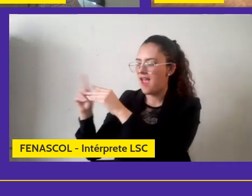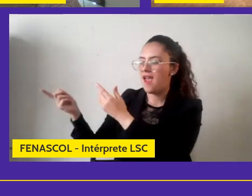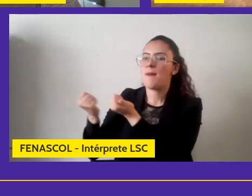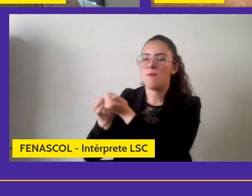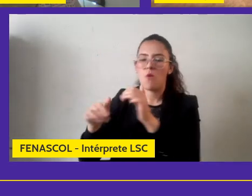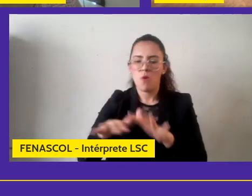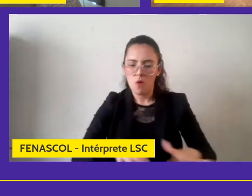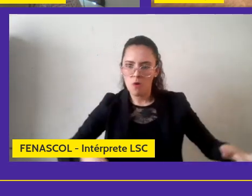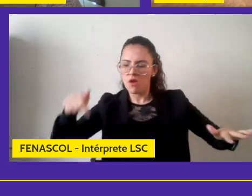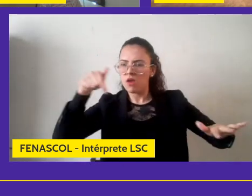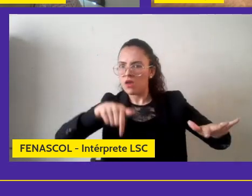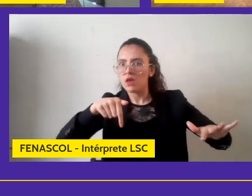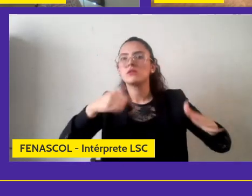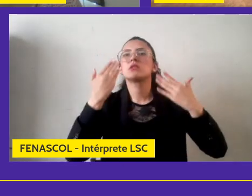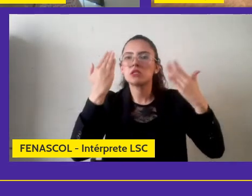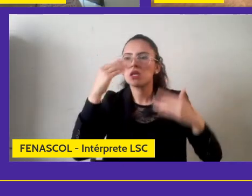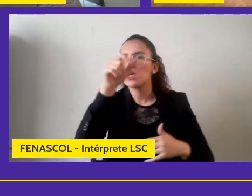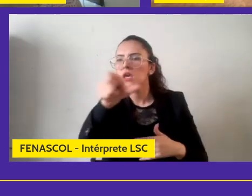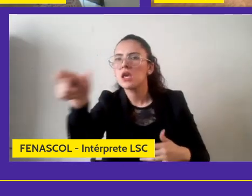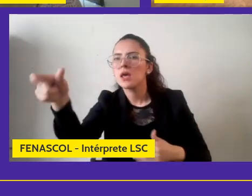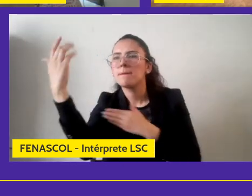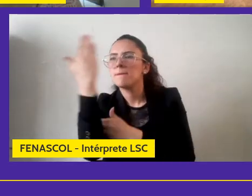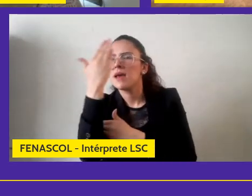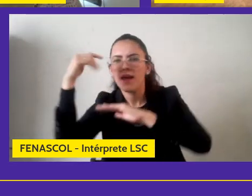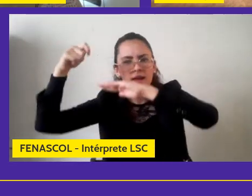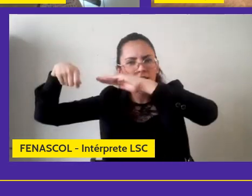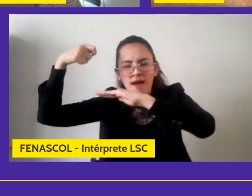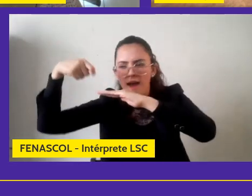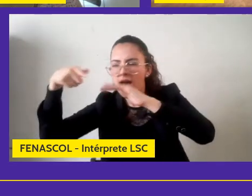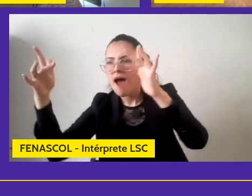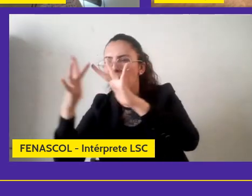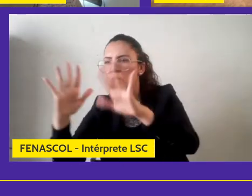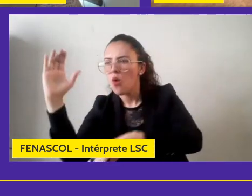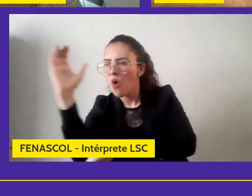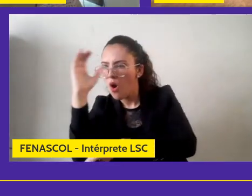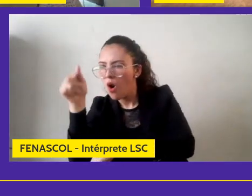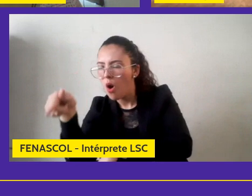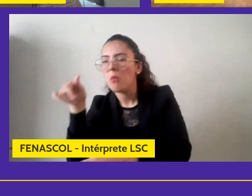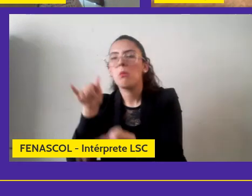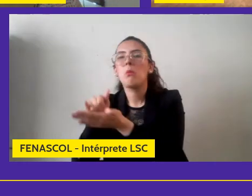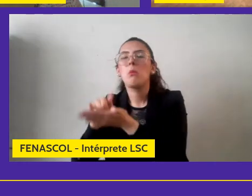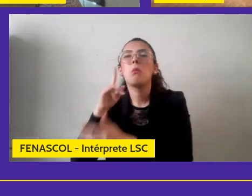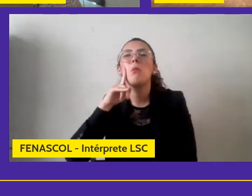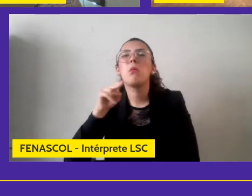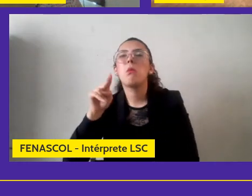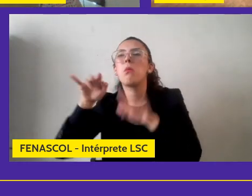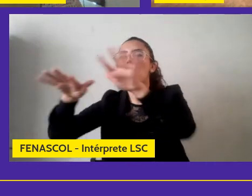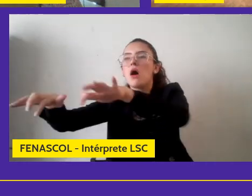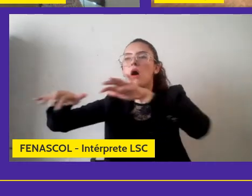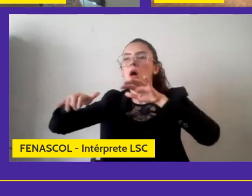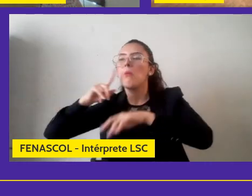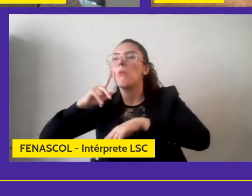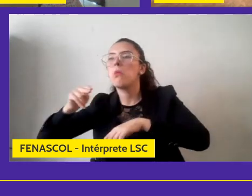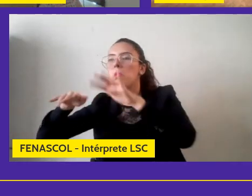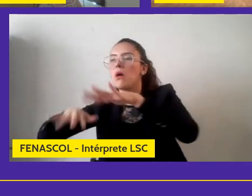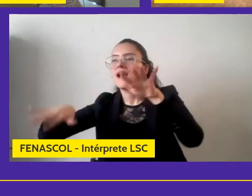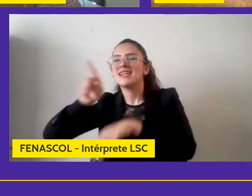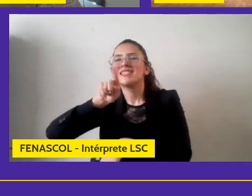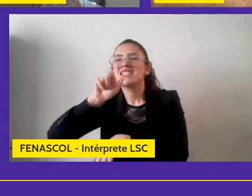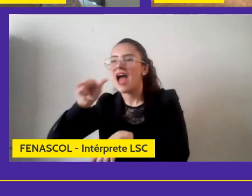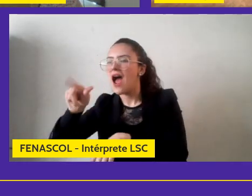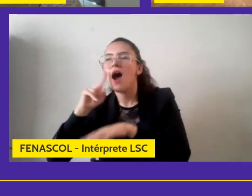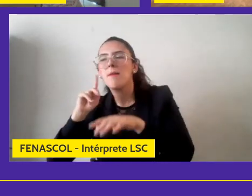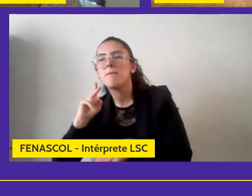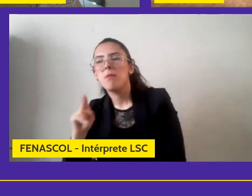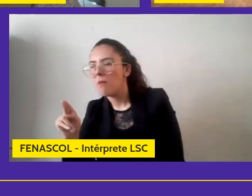películas colombianas a otros espacios diferentes, porque la idea es justamente que las personas en Colombia vean